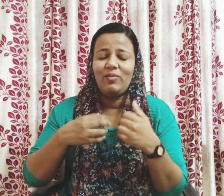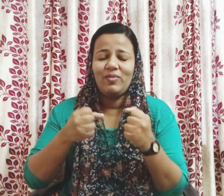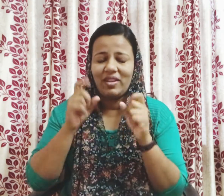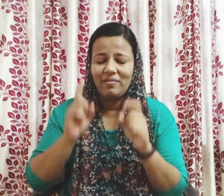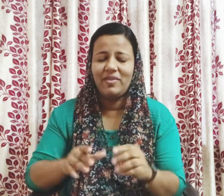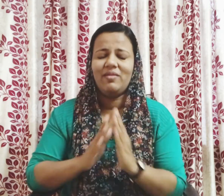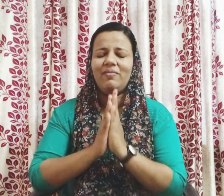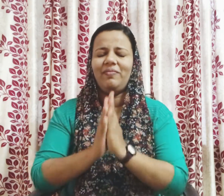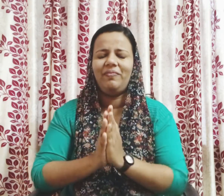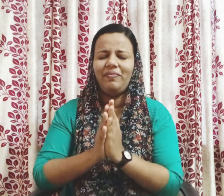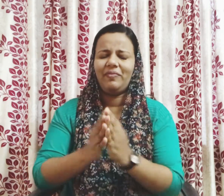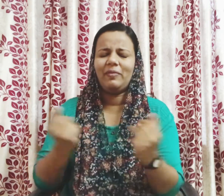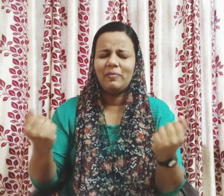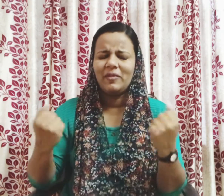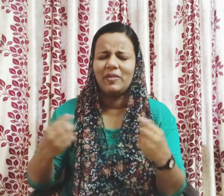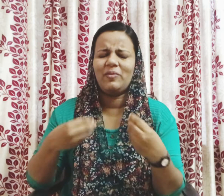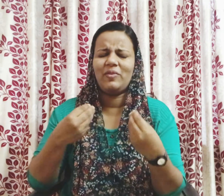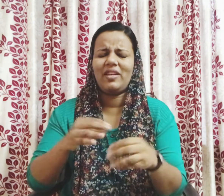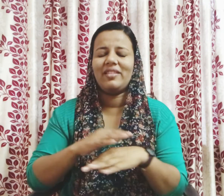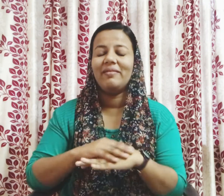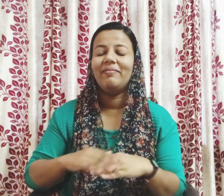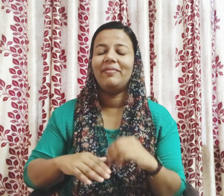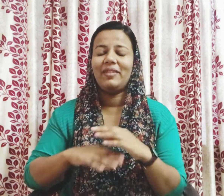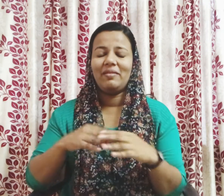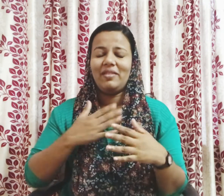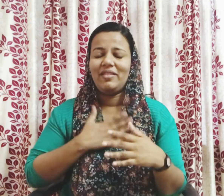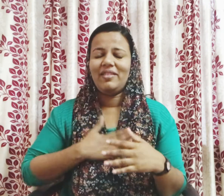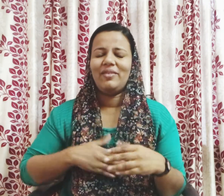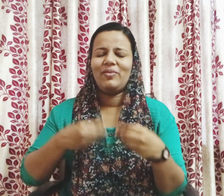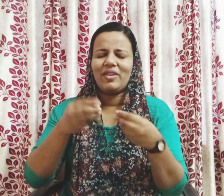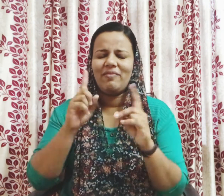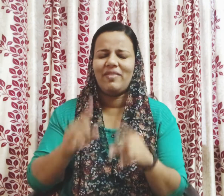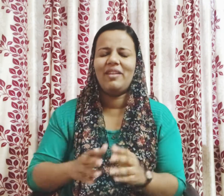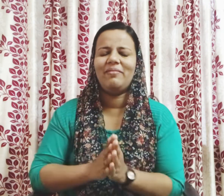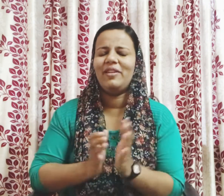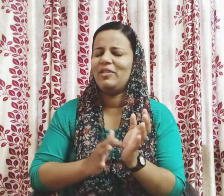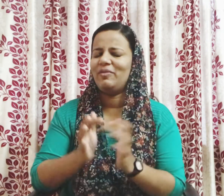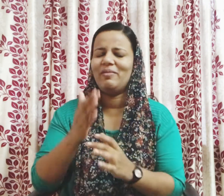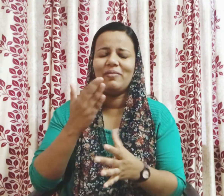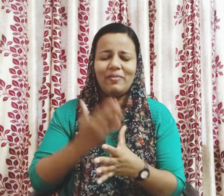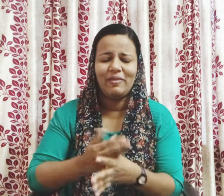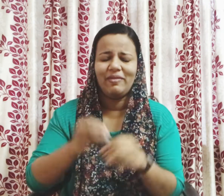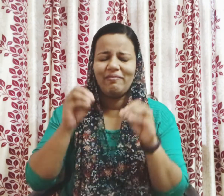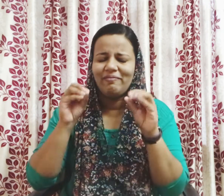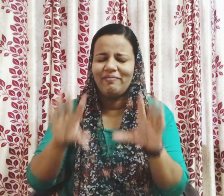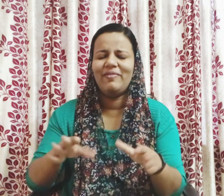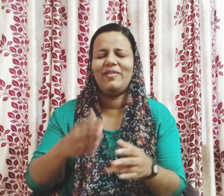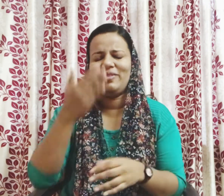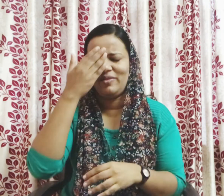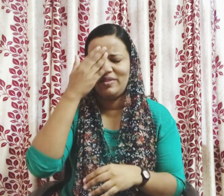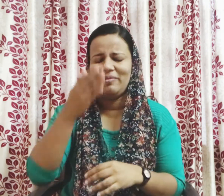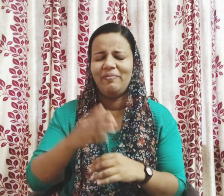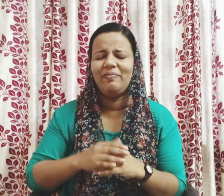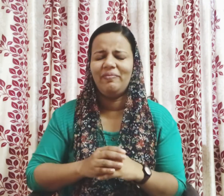പൂർണ്ണ സൗഖ്യം പ്രാപിക്കട്ടെ, ആരോഗ്യം പ്രാപിക്കട്ടെ, സ്വസ്ഥത പ്രാപിക്കട്ടെ. അങ്ങയുടെ പ്രവൃത്തി തന്നെ കുഞ്ഞുങ്ങളുടെ ശരീരത്തിൽ വെളിപ്പെട്ടിരിക്കുന്നതിനായി സ്തോത്രം.